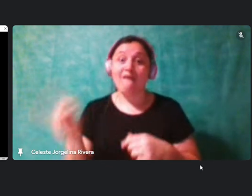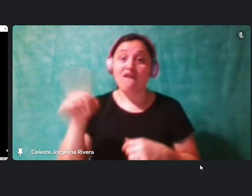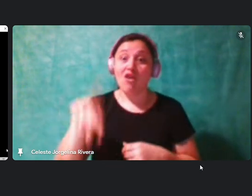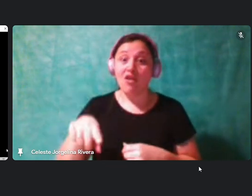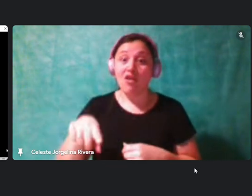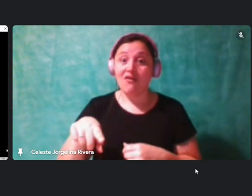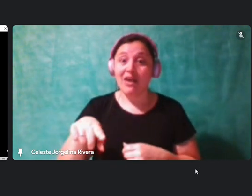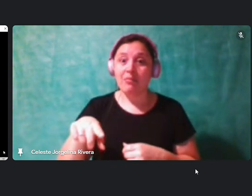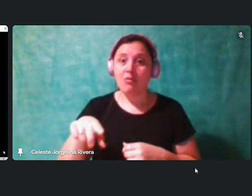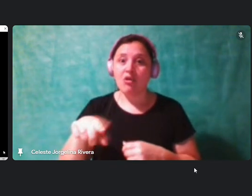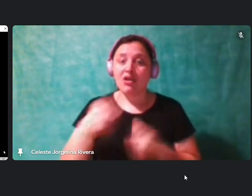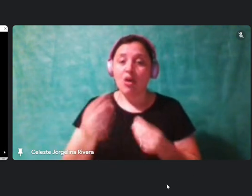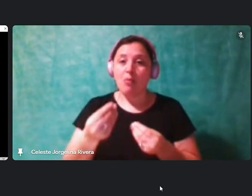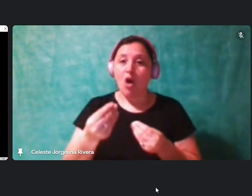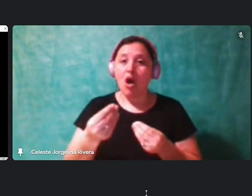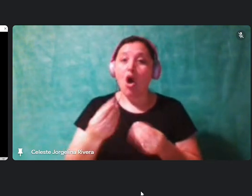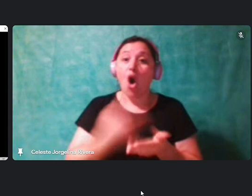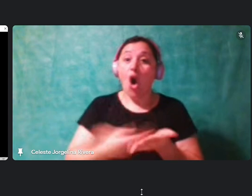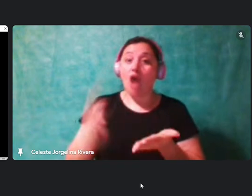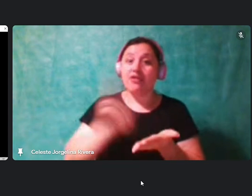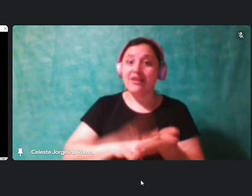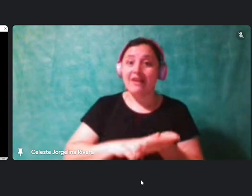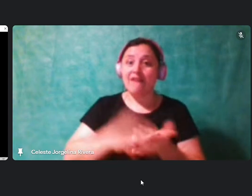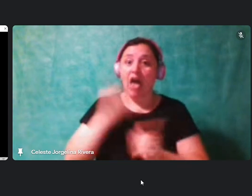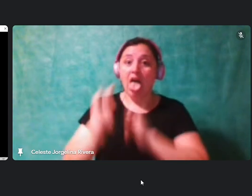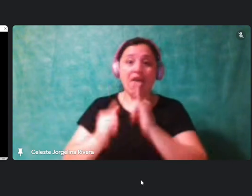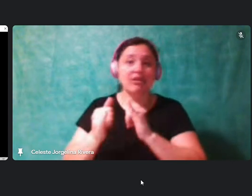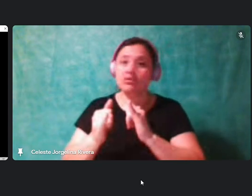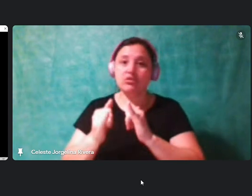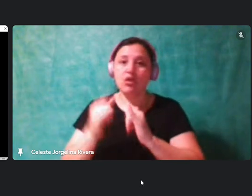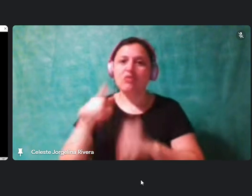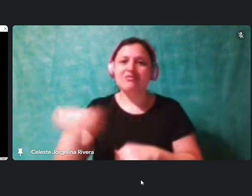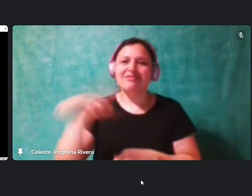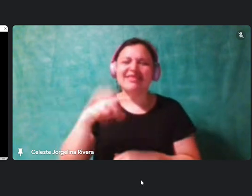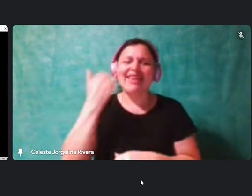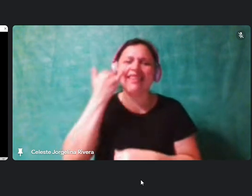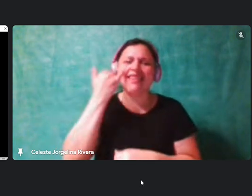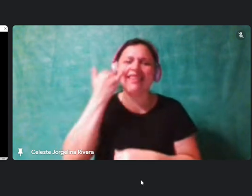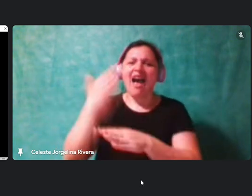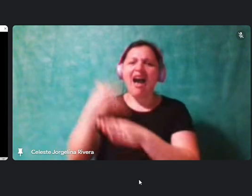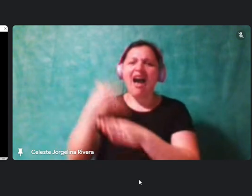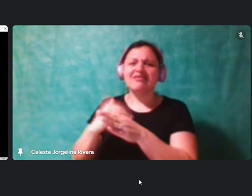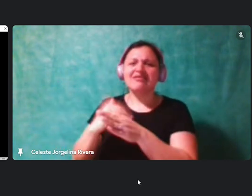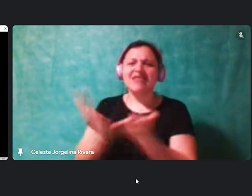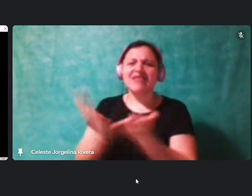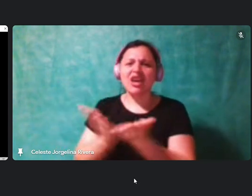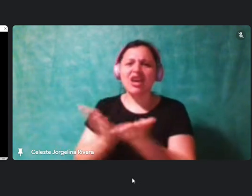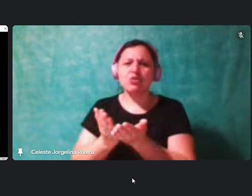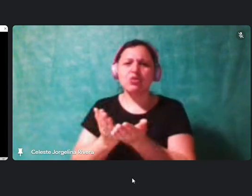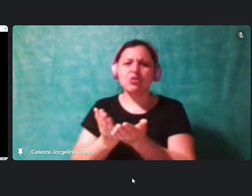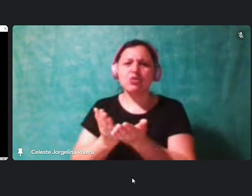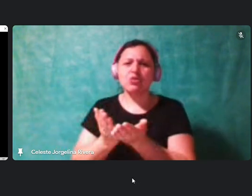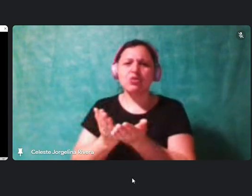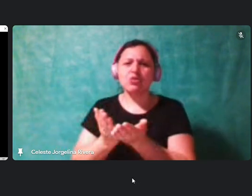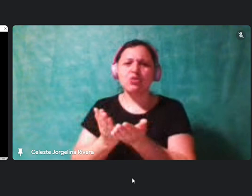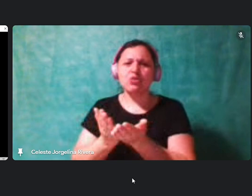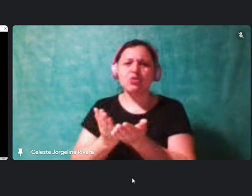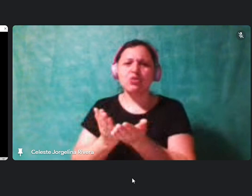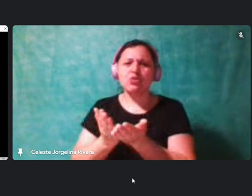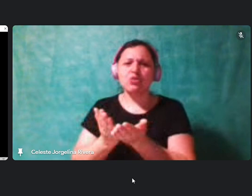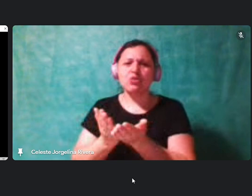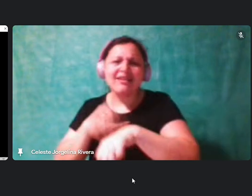frase verbal e ING tienen que tomarse el tiempo para masticarlo, estudiarlo, tratar